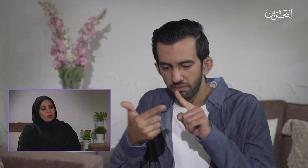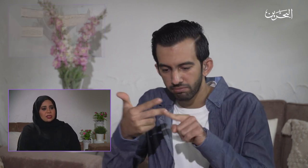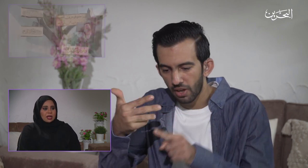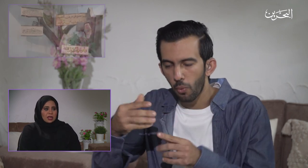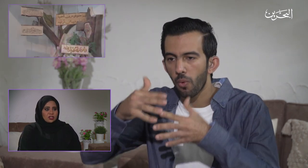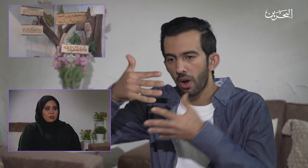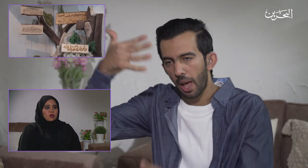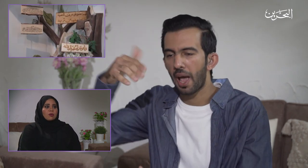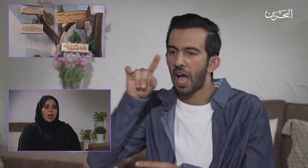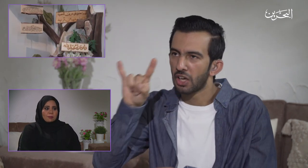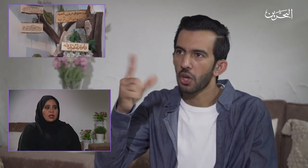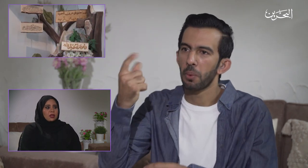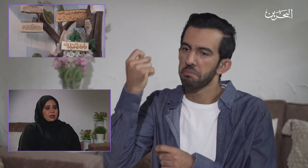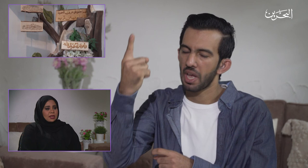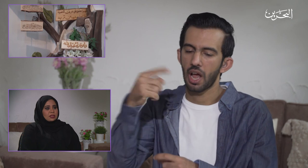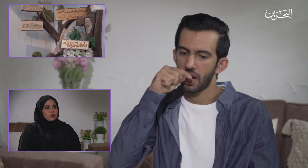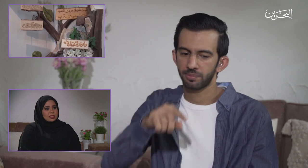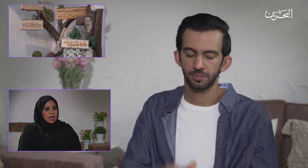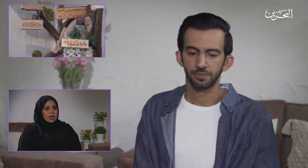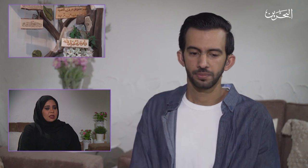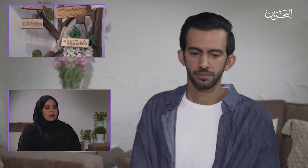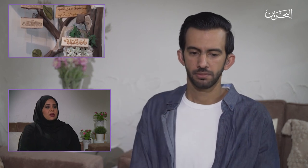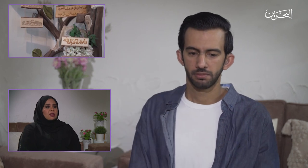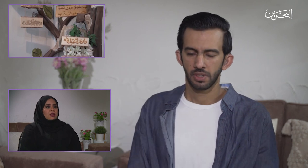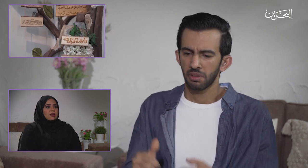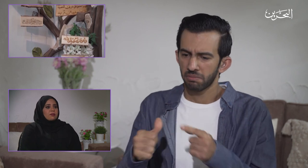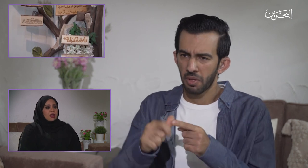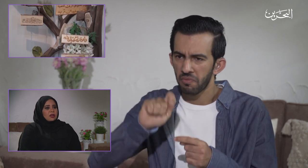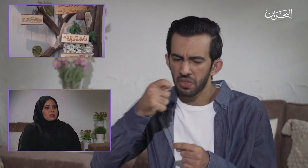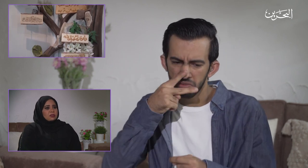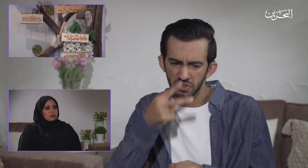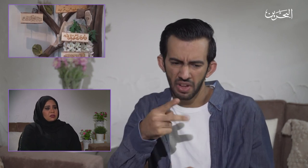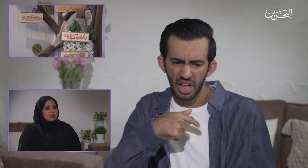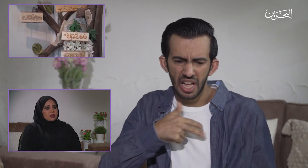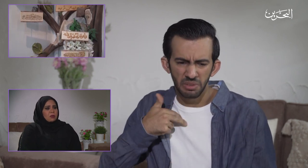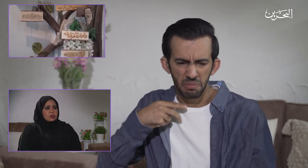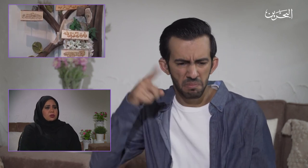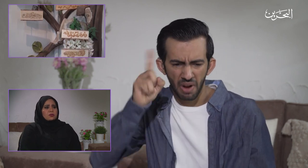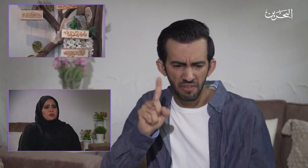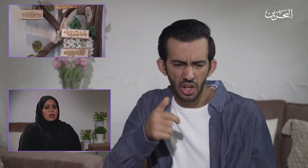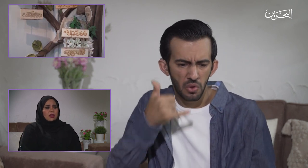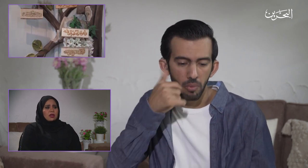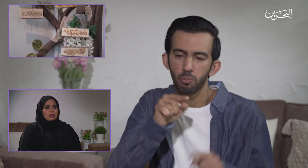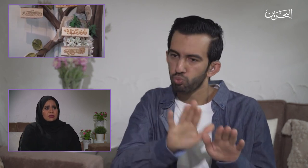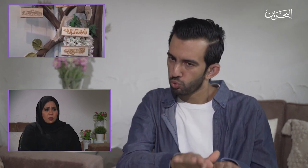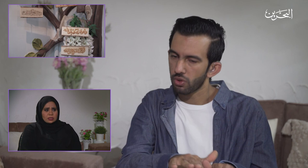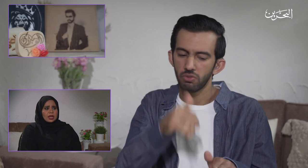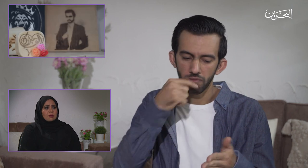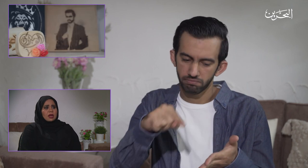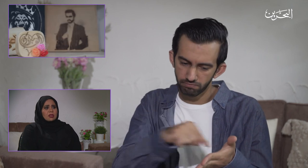مقتصر على الخشب، عقب حب أنه يعني يتوسع أكثر، قام يشوف أو يتعلم أكثر